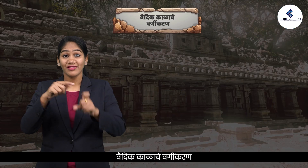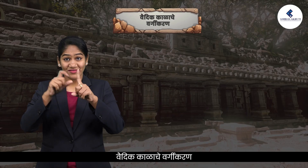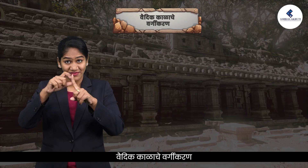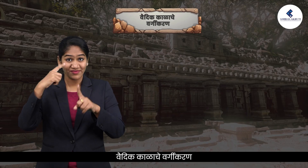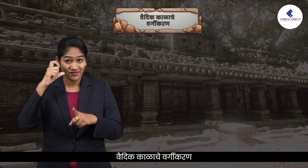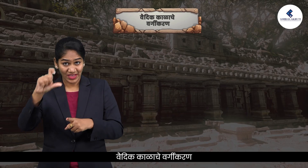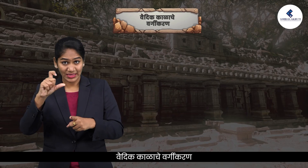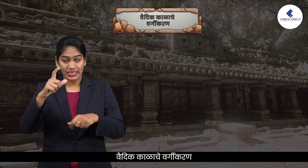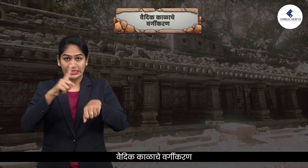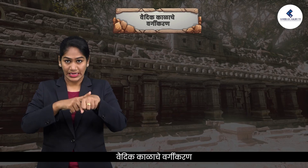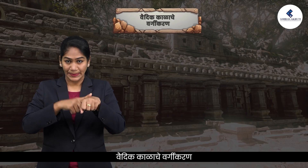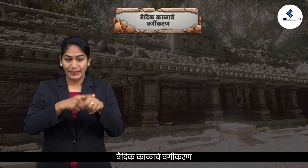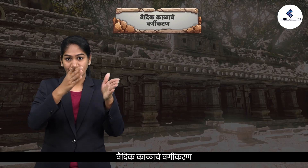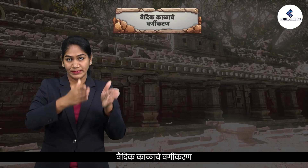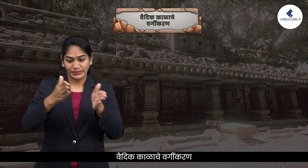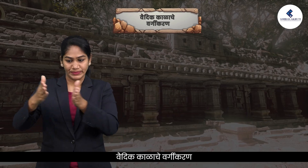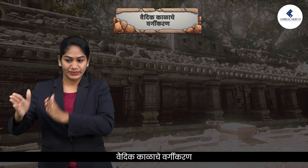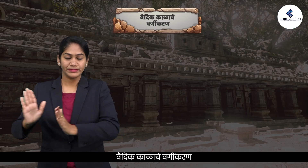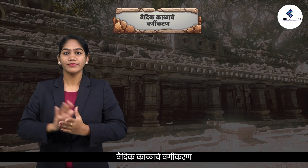वैदिक काळाचे वर्गीकरण.